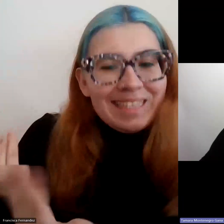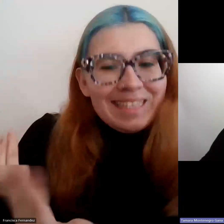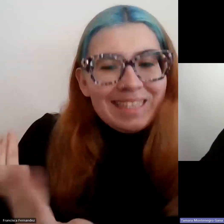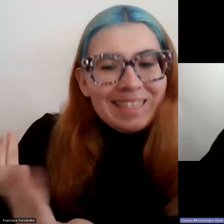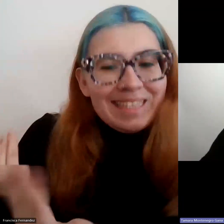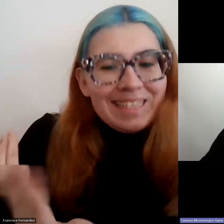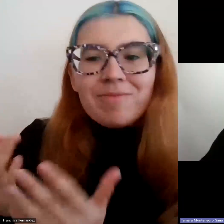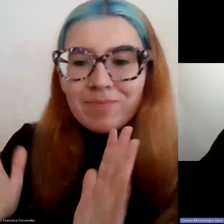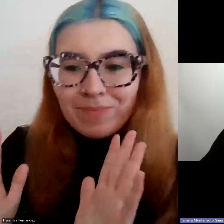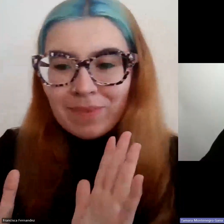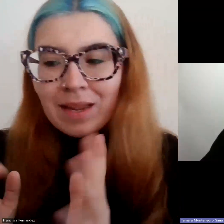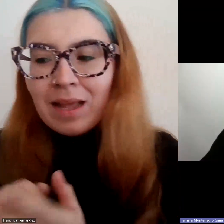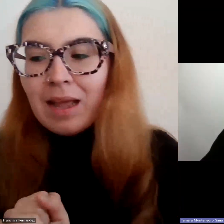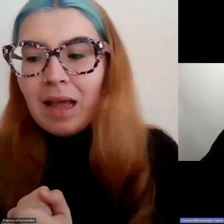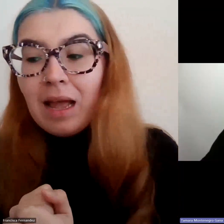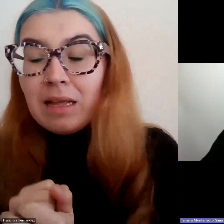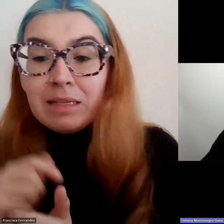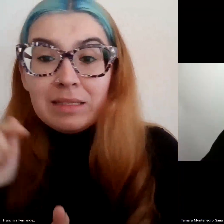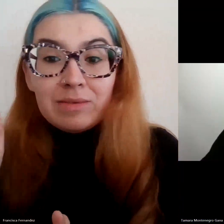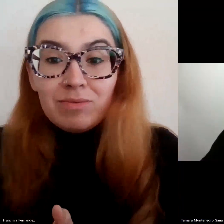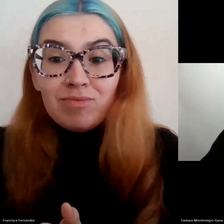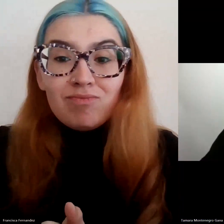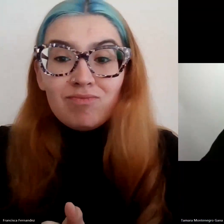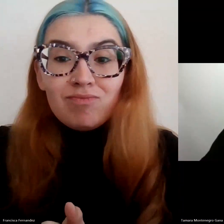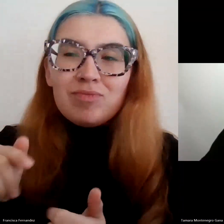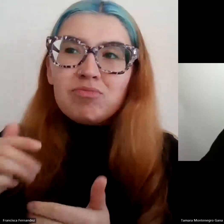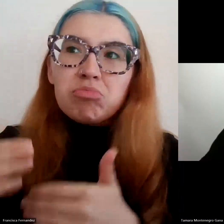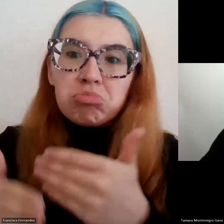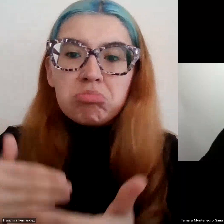eso. Yo quería que él me explicara qué era.